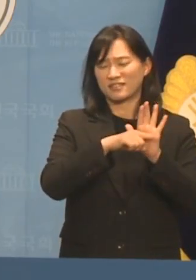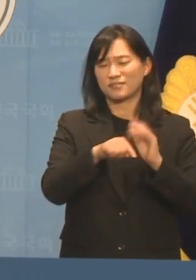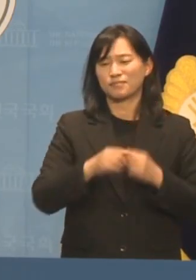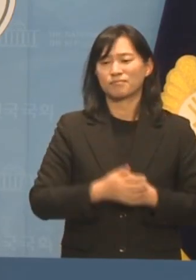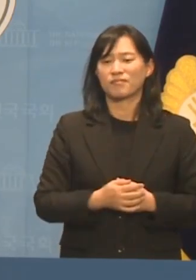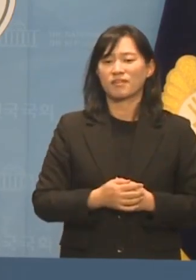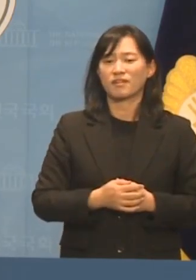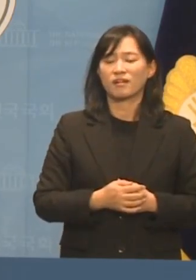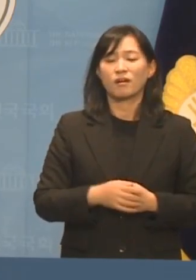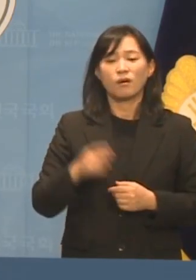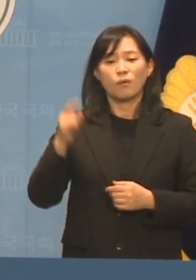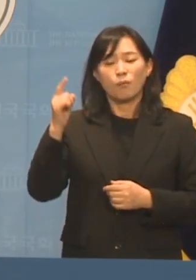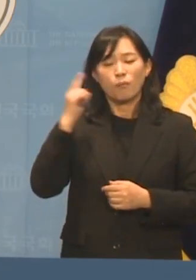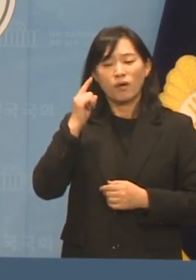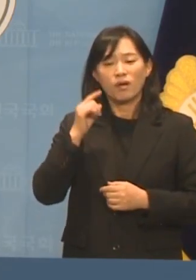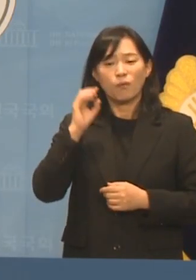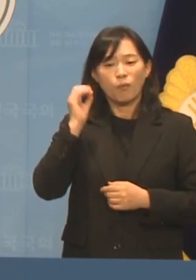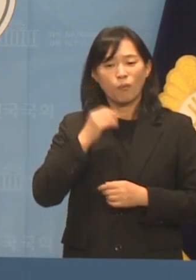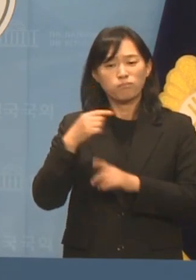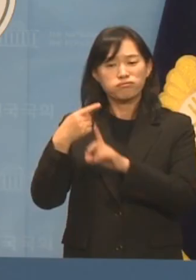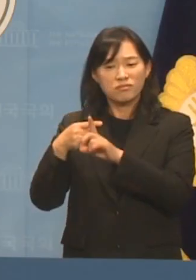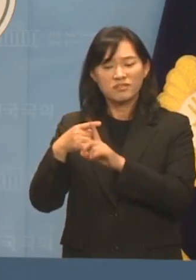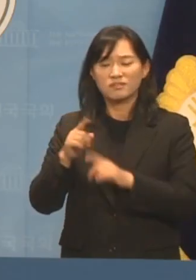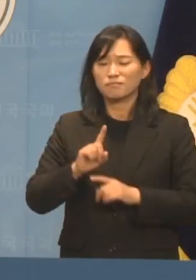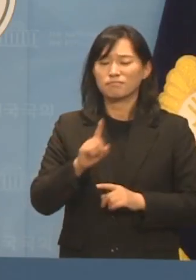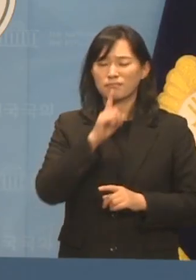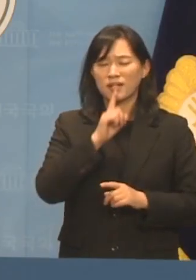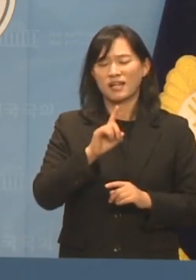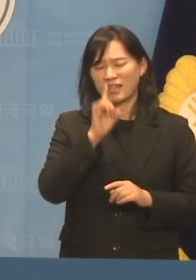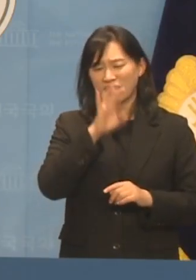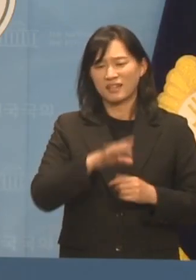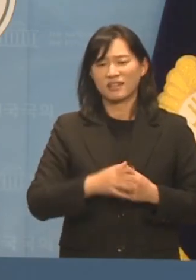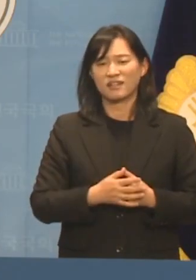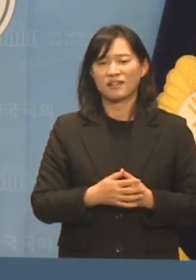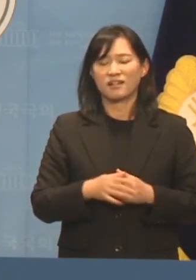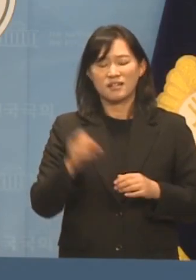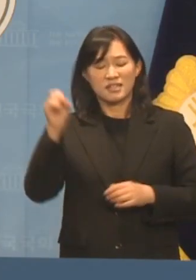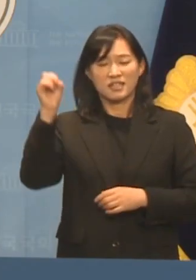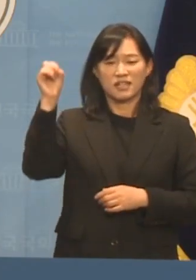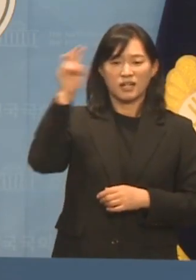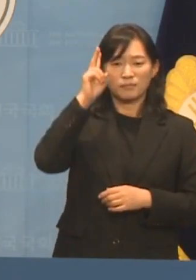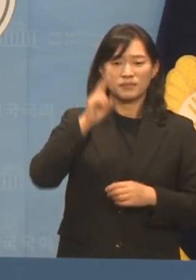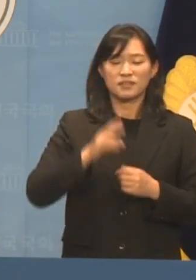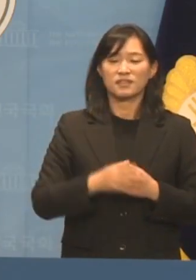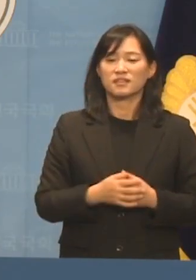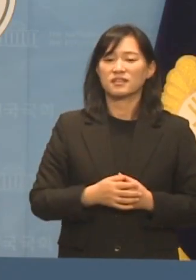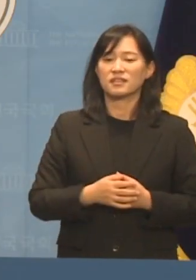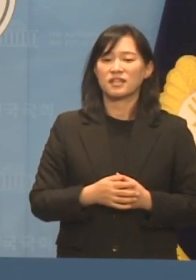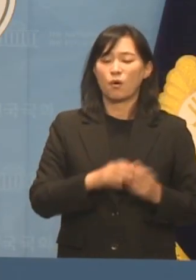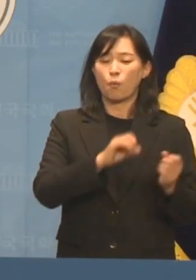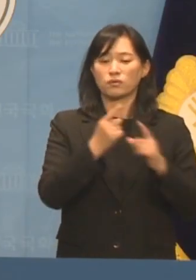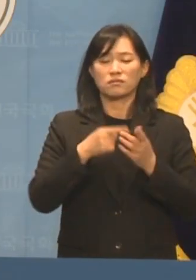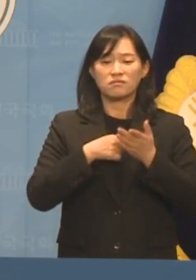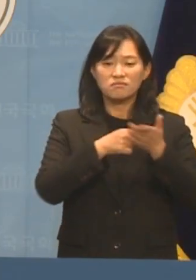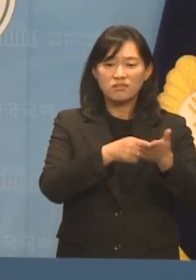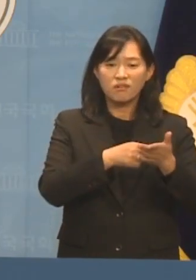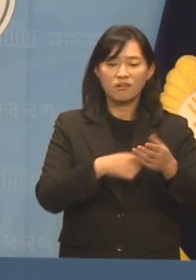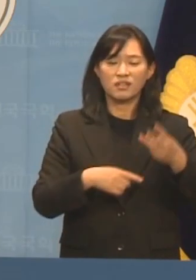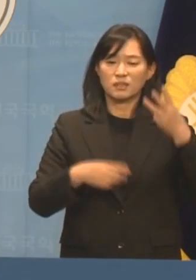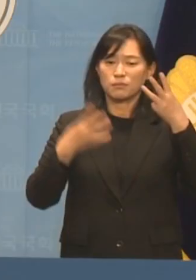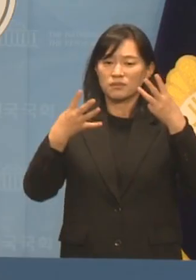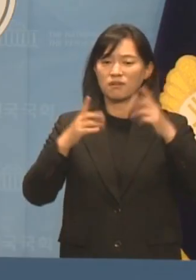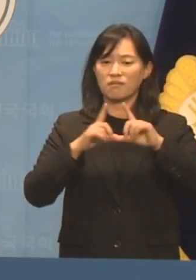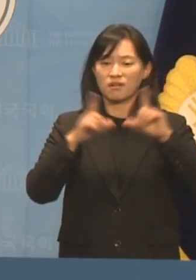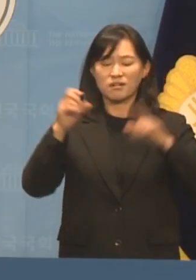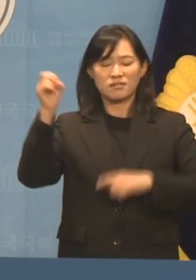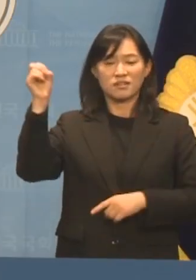회장에게 홈플러스냐? 이번 기습적인 선제적이라고 얘기를 하는데요. 기습적인 회생 신청 3월 4일 날